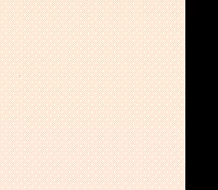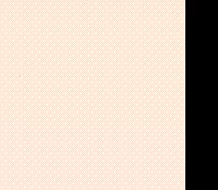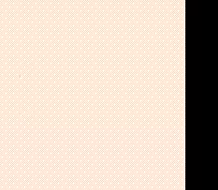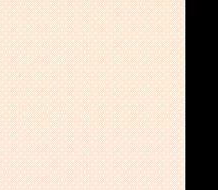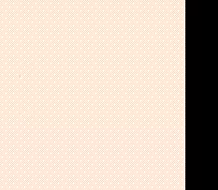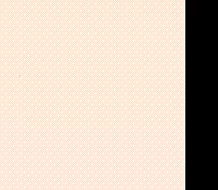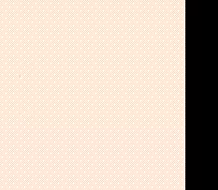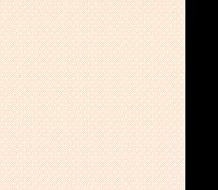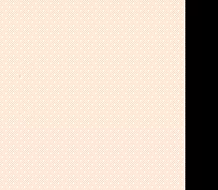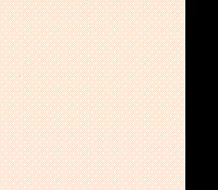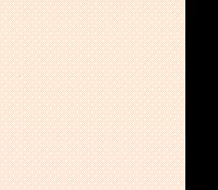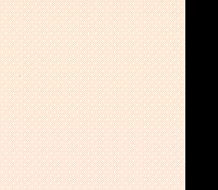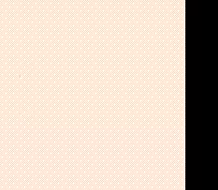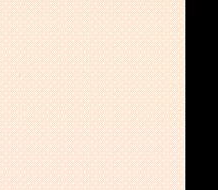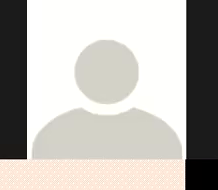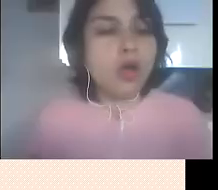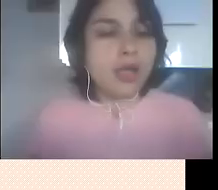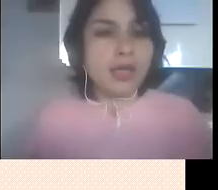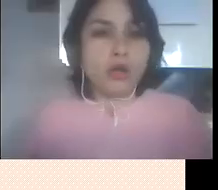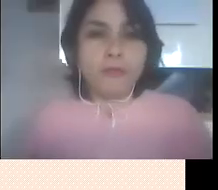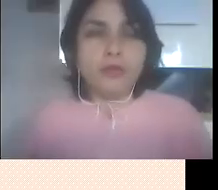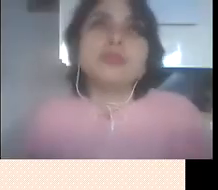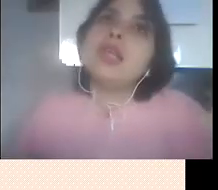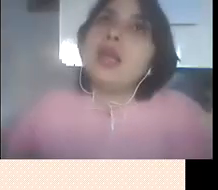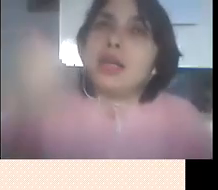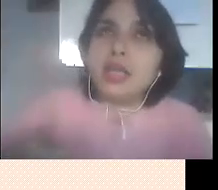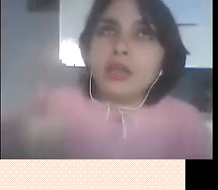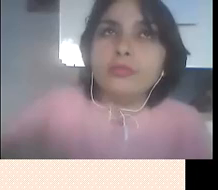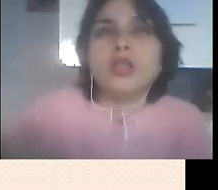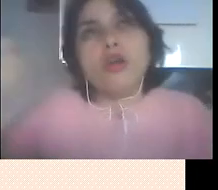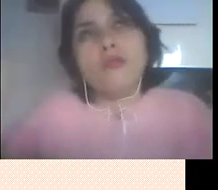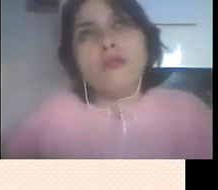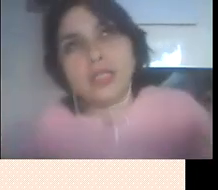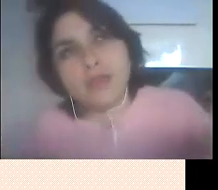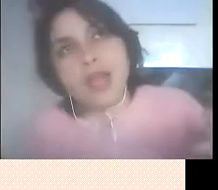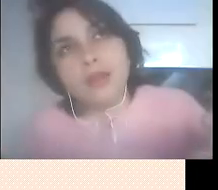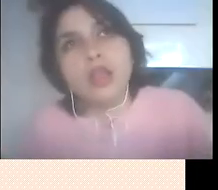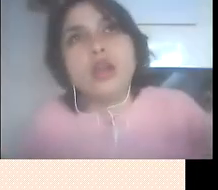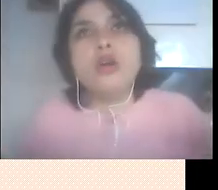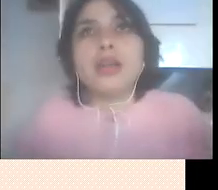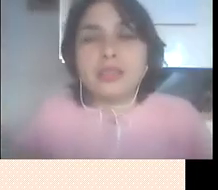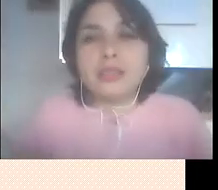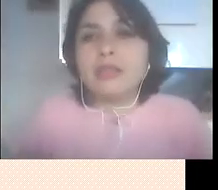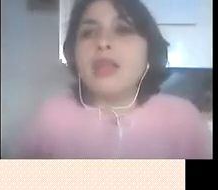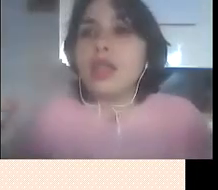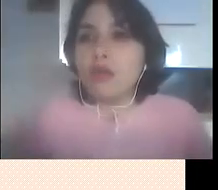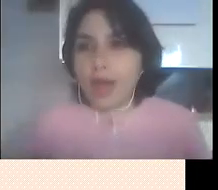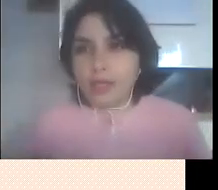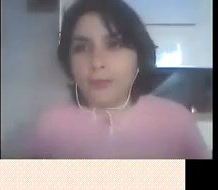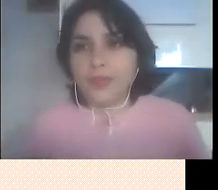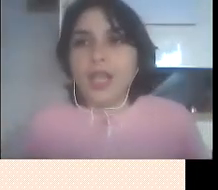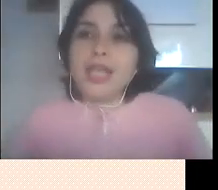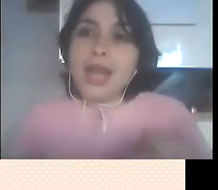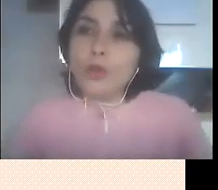aprendimos nuevas propiedades de los materiales, ¿cierto? Los rígidos, lo flexible, lo resistente y lo